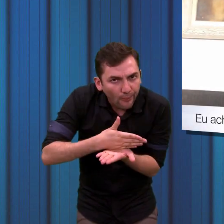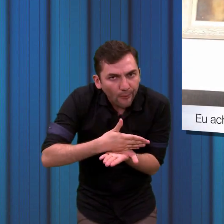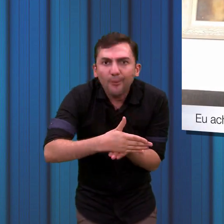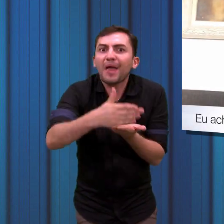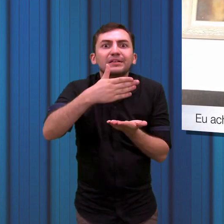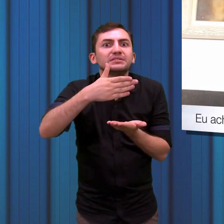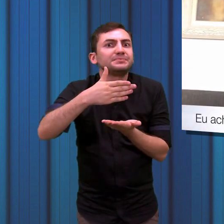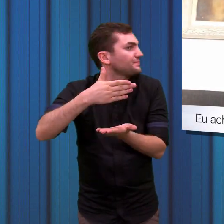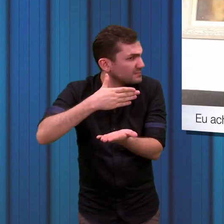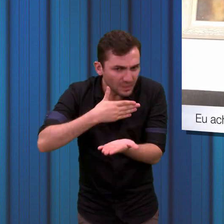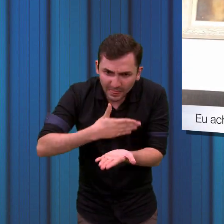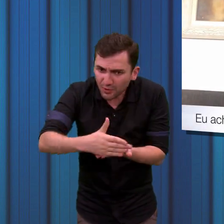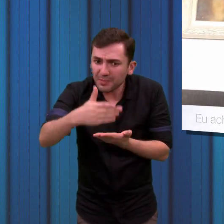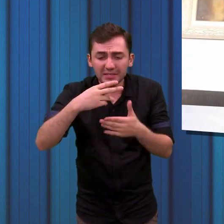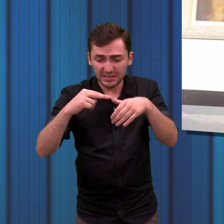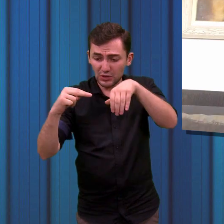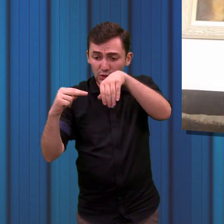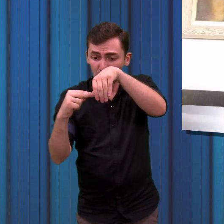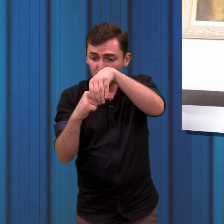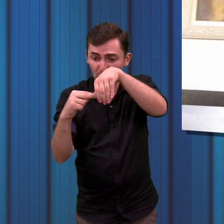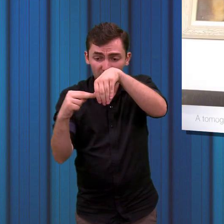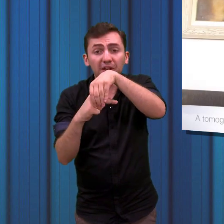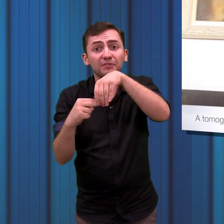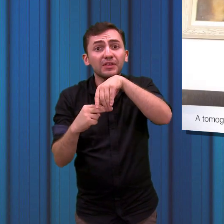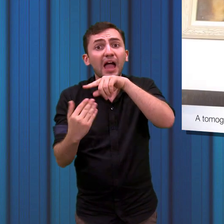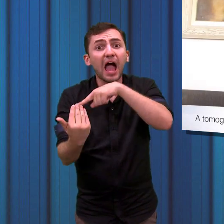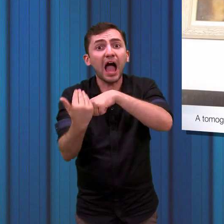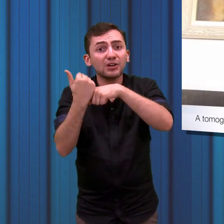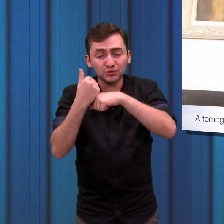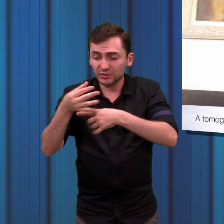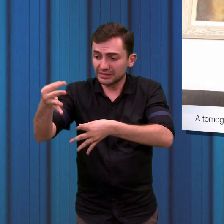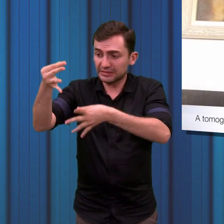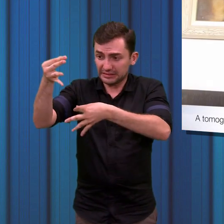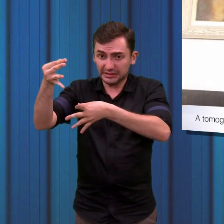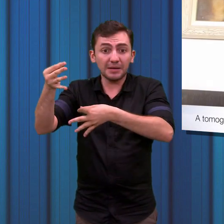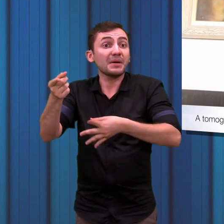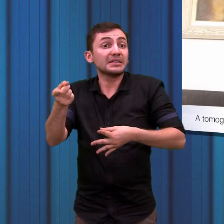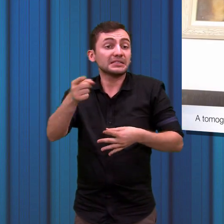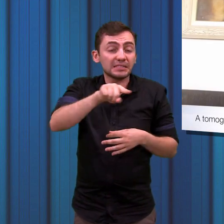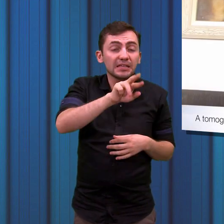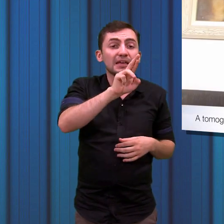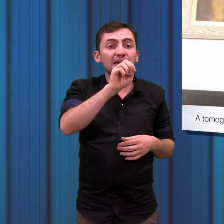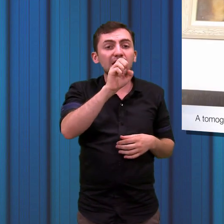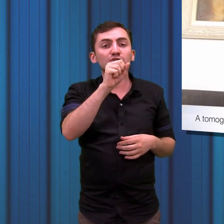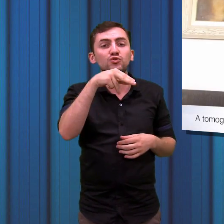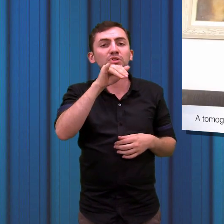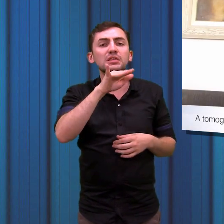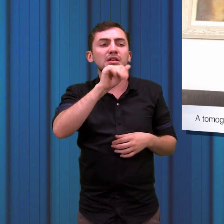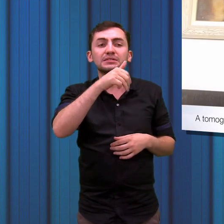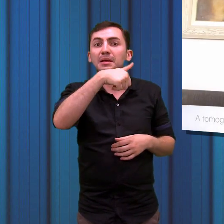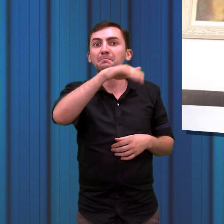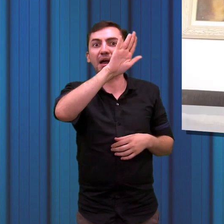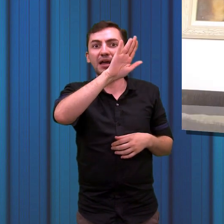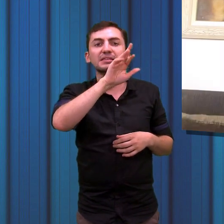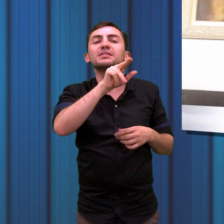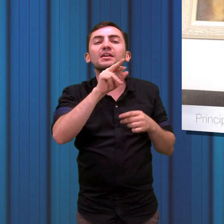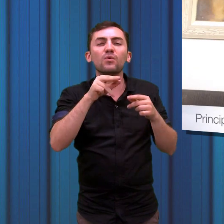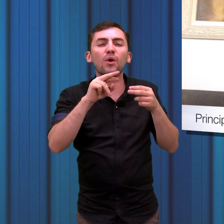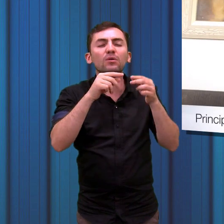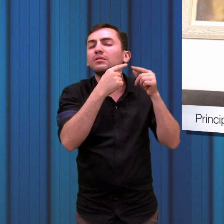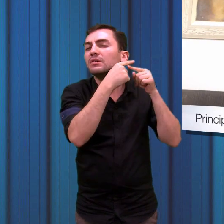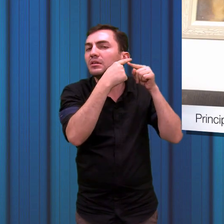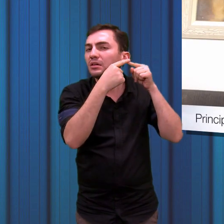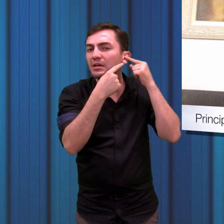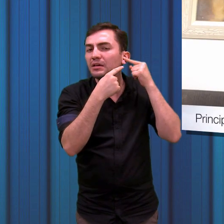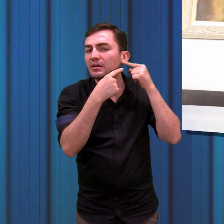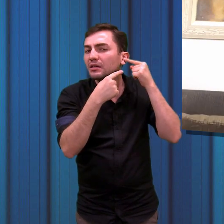que começa tudo. A tomografia conseguiu ver muita coisa, mas a ressonância ia mostrar mais,